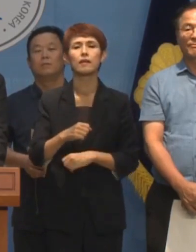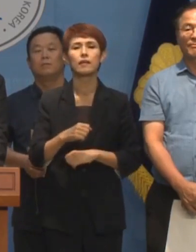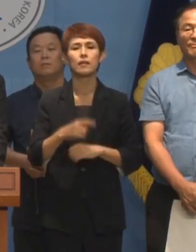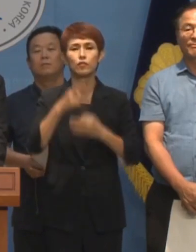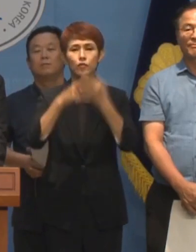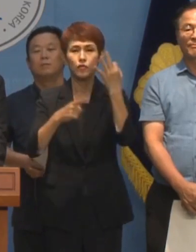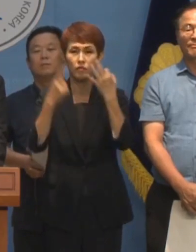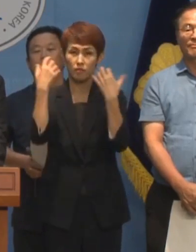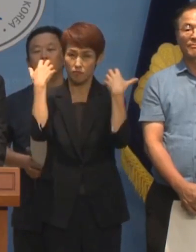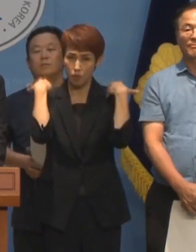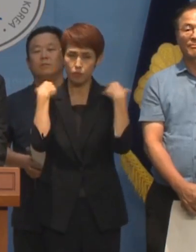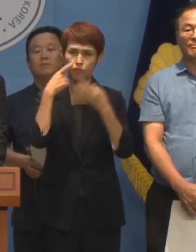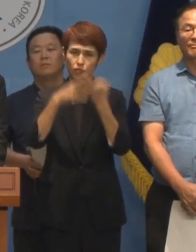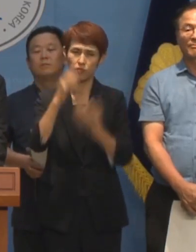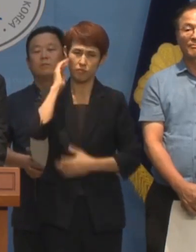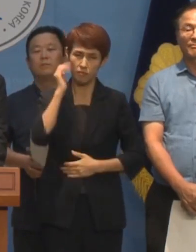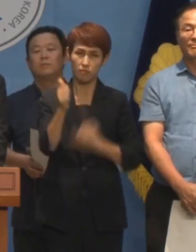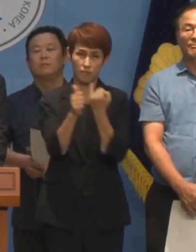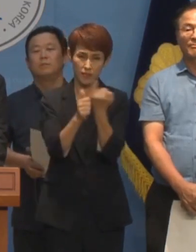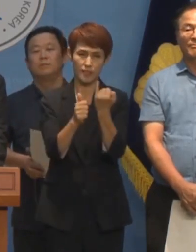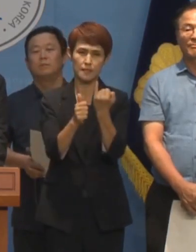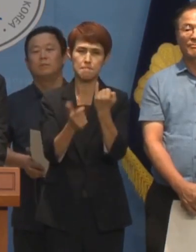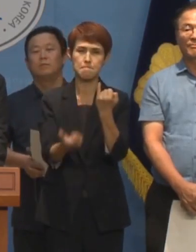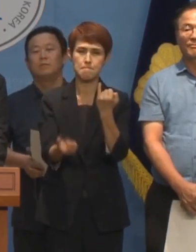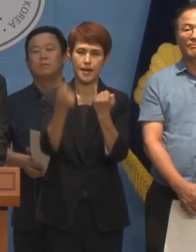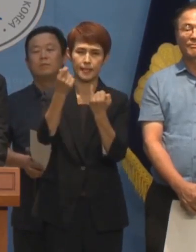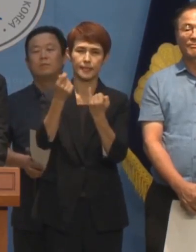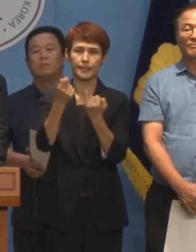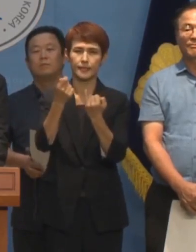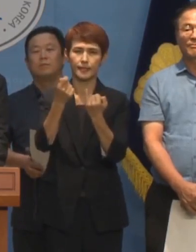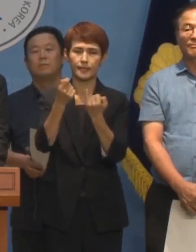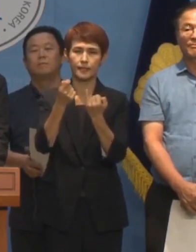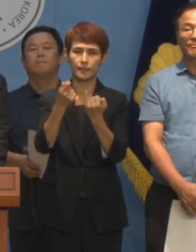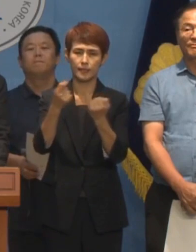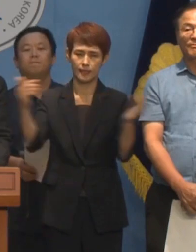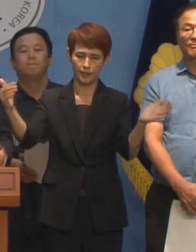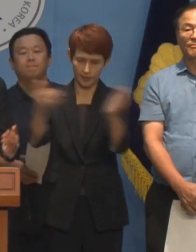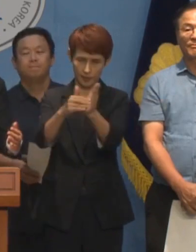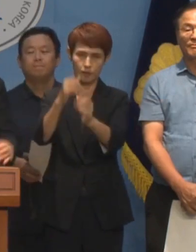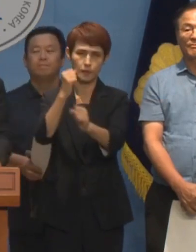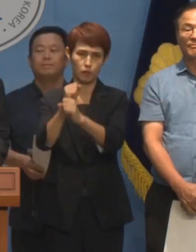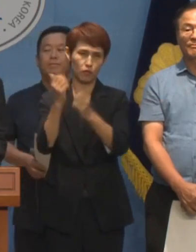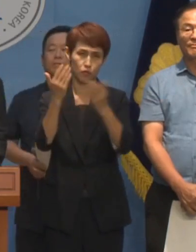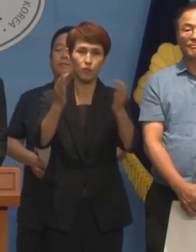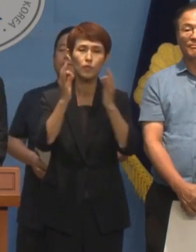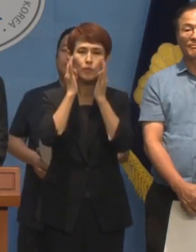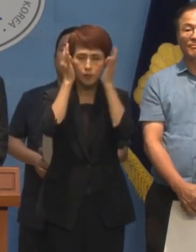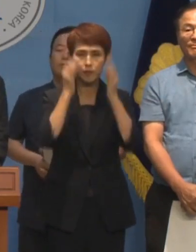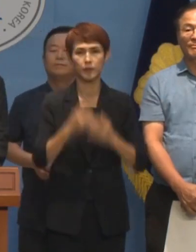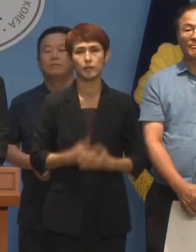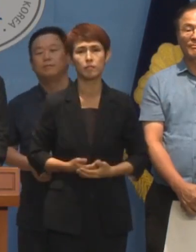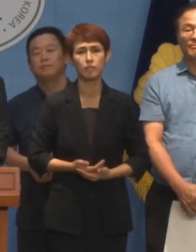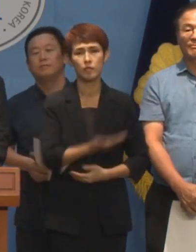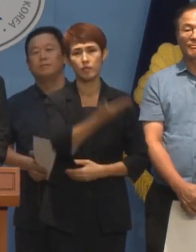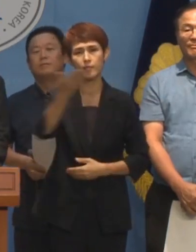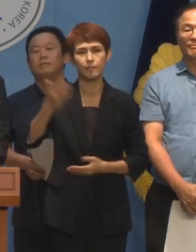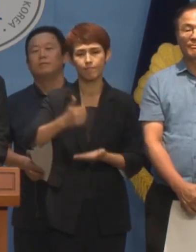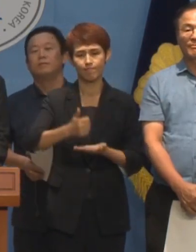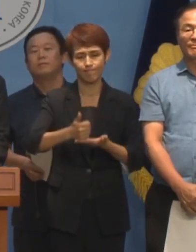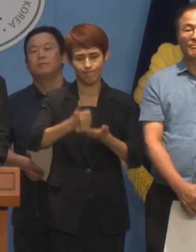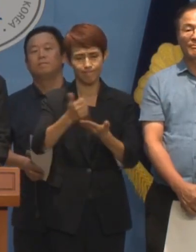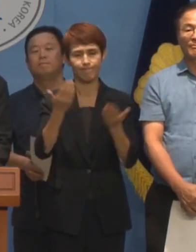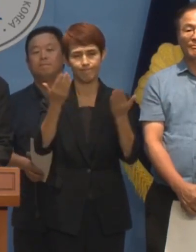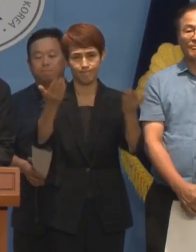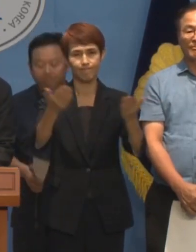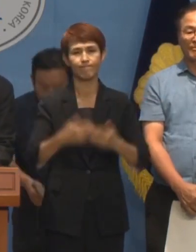정권 하루빨리 그만둘 수 있게 최선의 역할을 다하도록 하겠습니다. 여기 계신 모두에게 진심으로 존경의 마음을